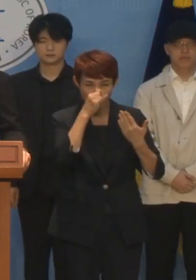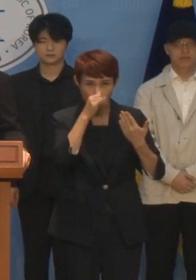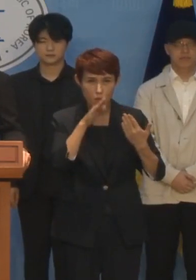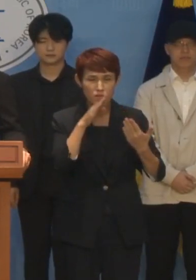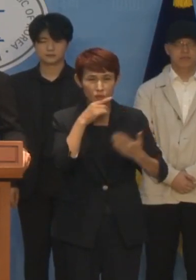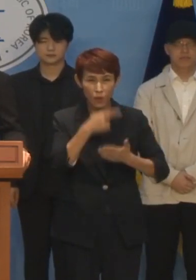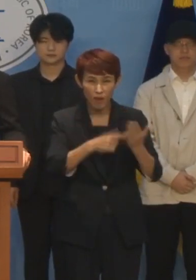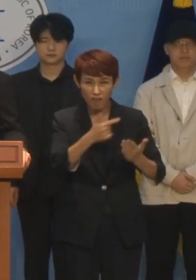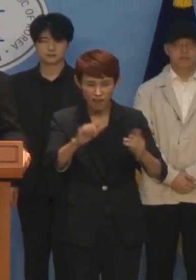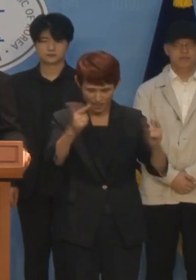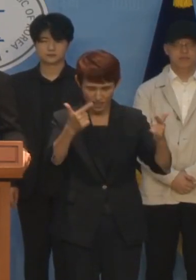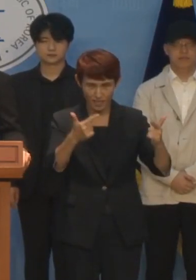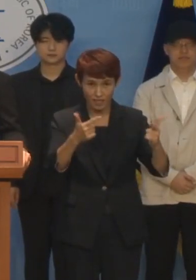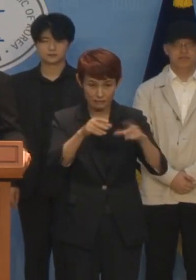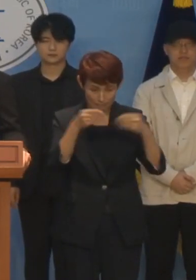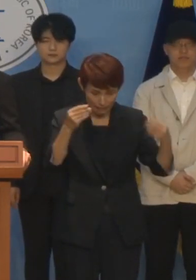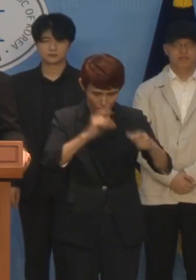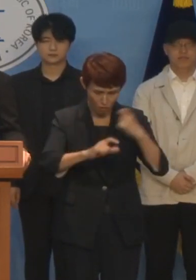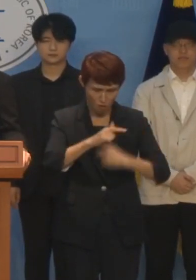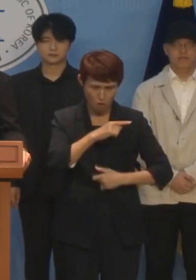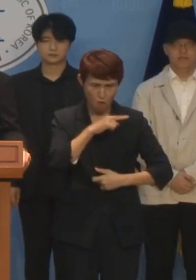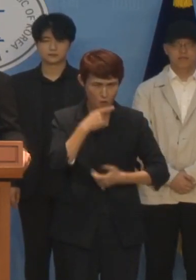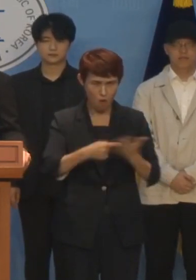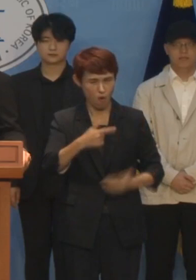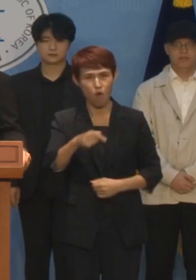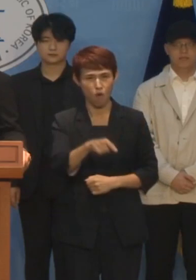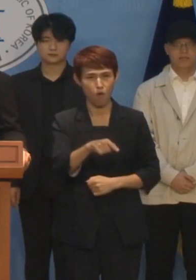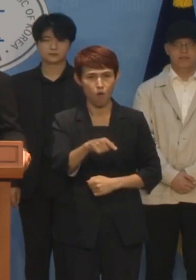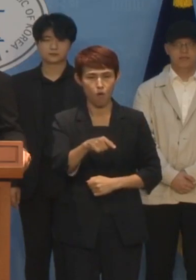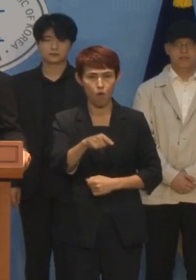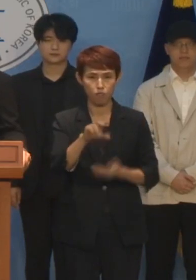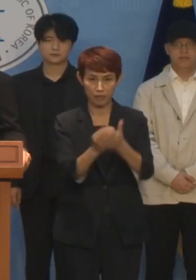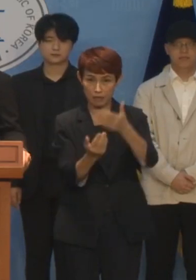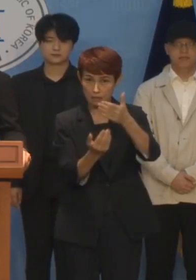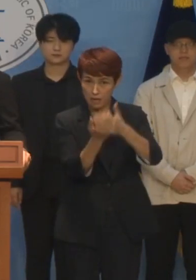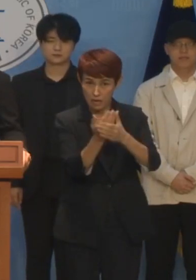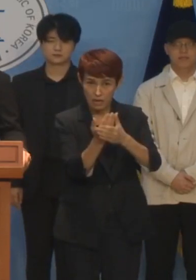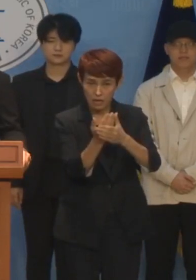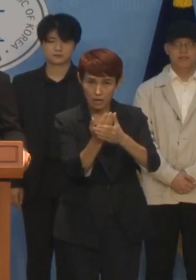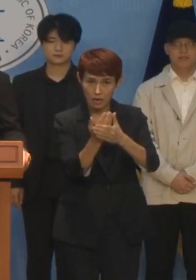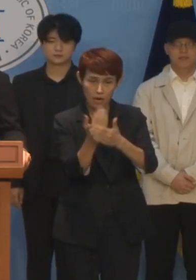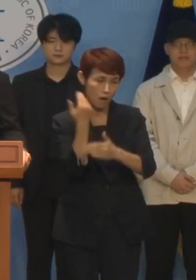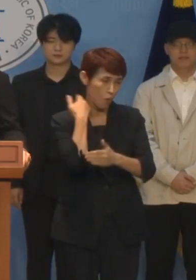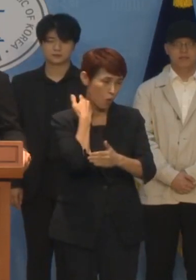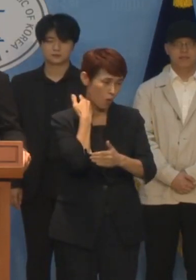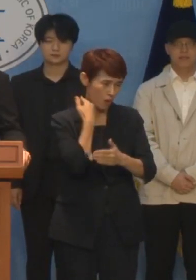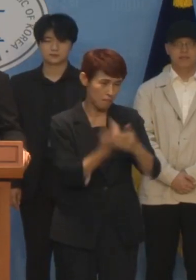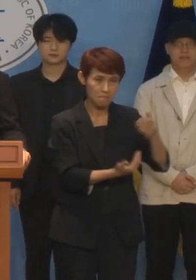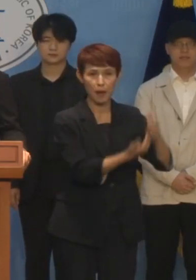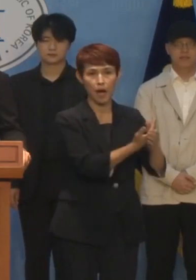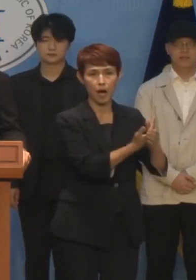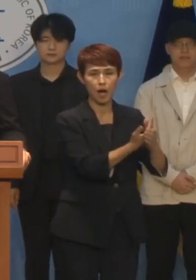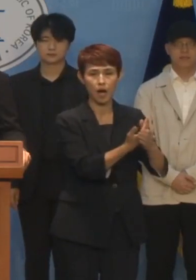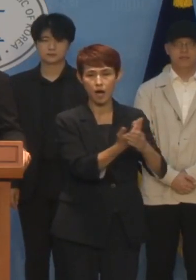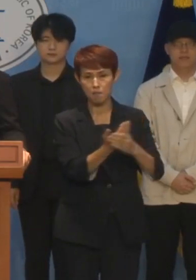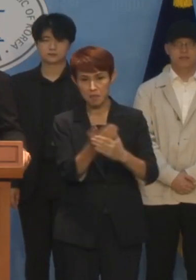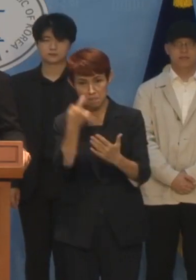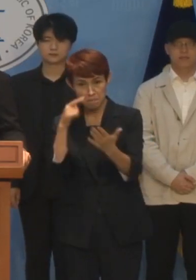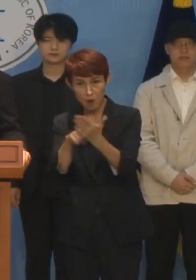있습니다. 사실 진정한 위기는 우리가 예측하지 못한 차원에서 비롯되고 예측할 수 있는 문제는 미리